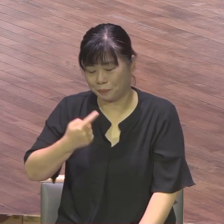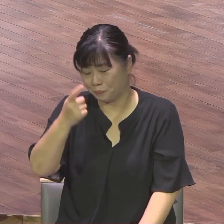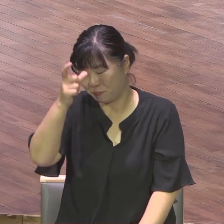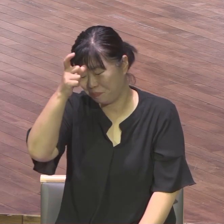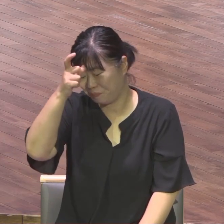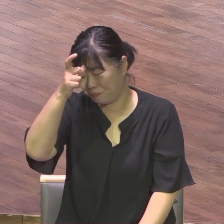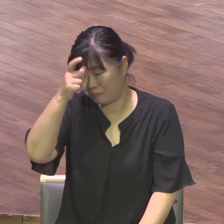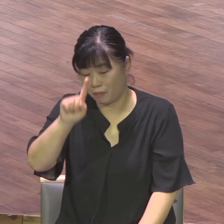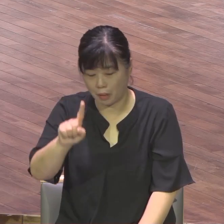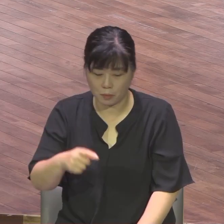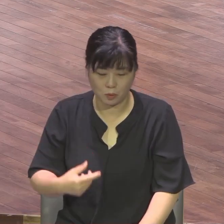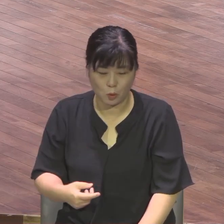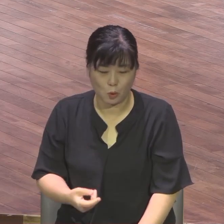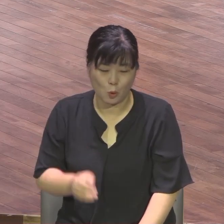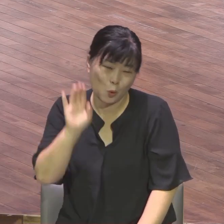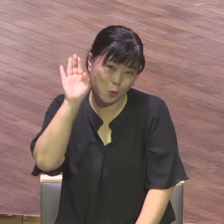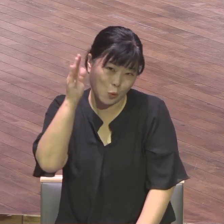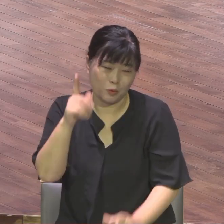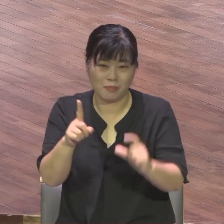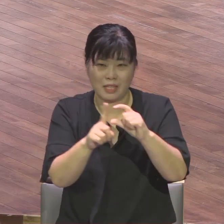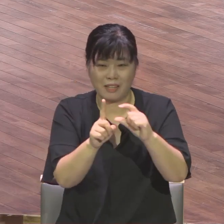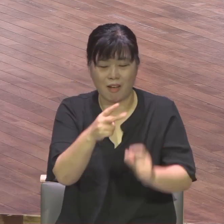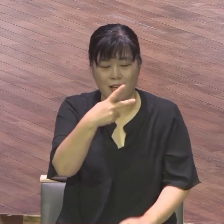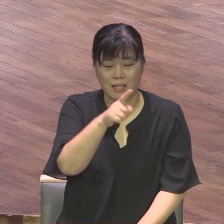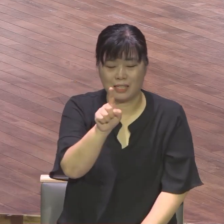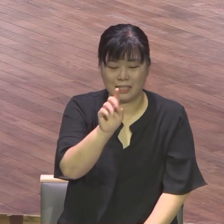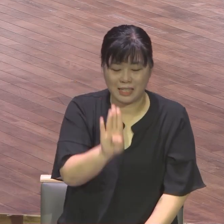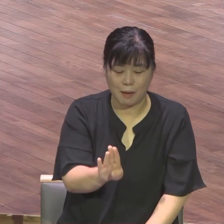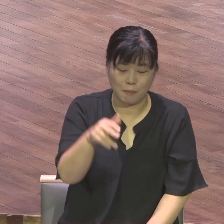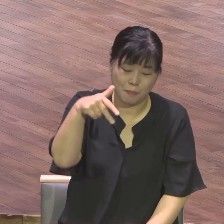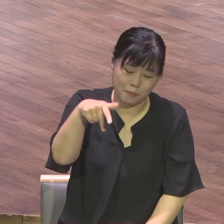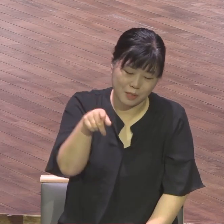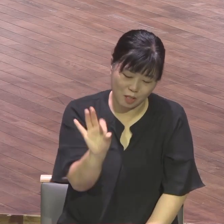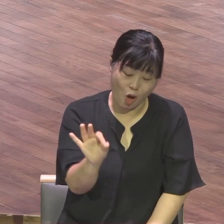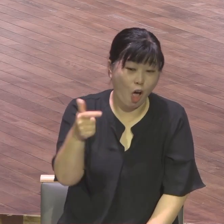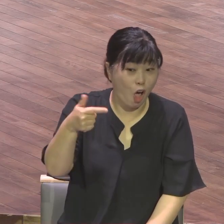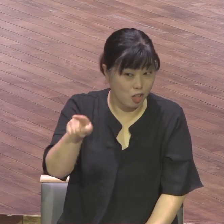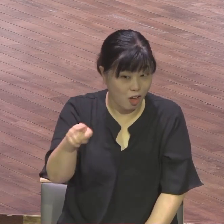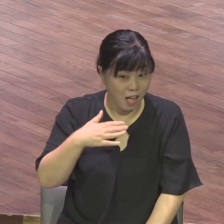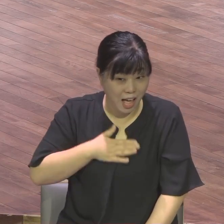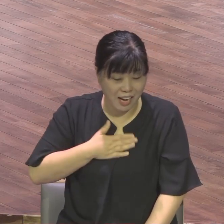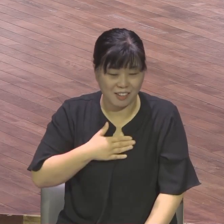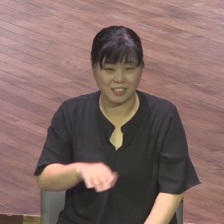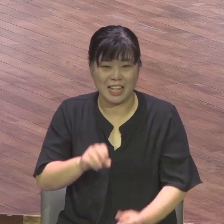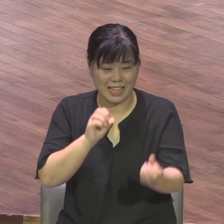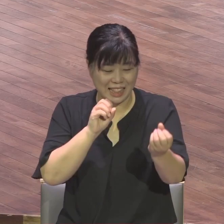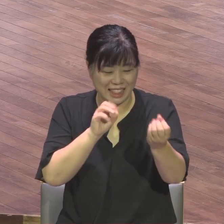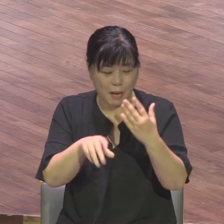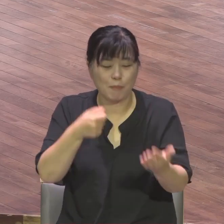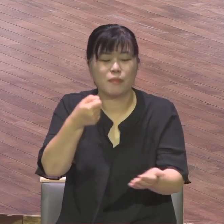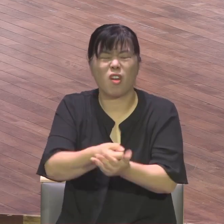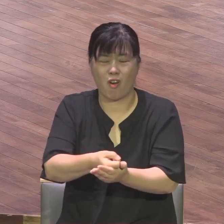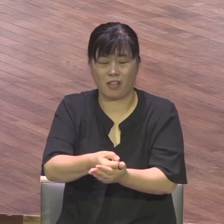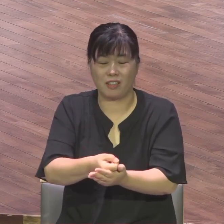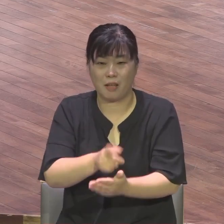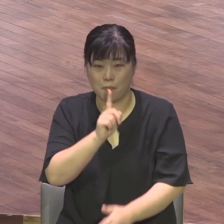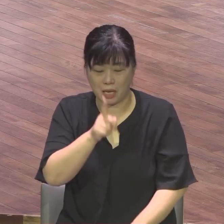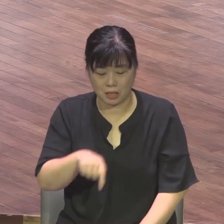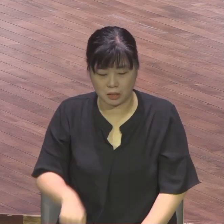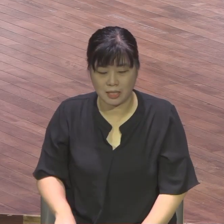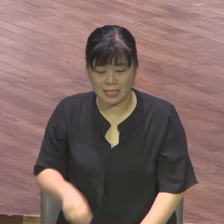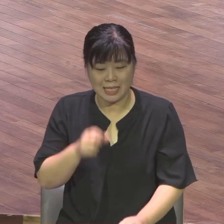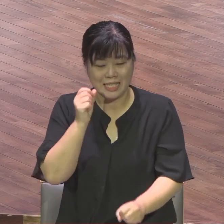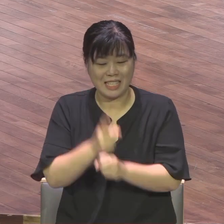요즘 표현하면요, 답정너라고 합니다. 답정너가 뭐예요? 답은 정해져